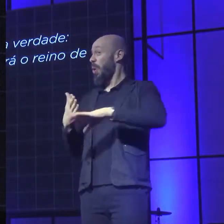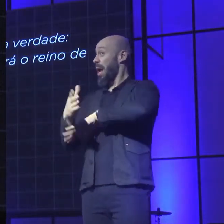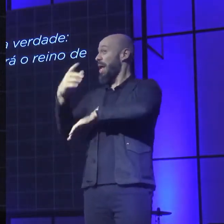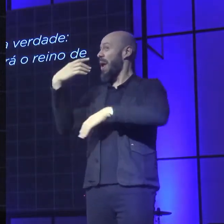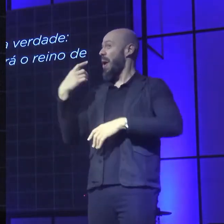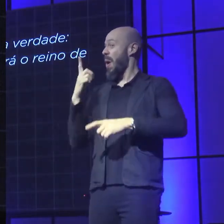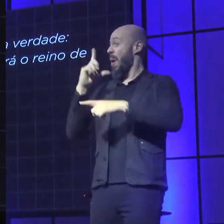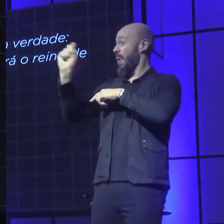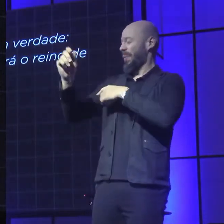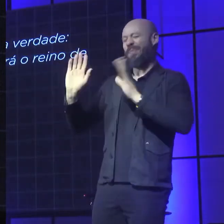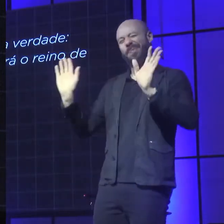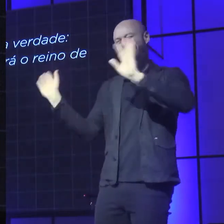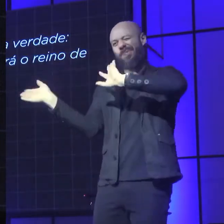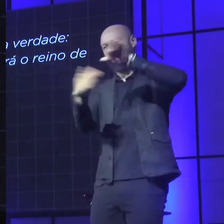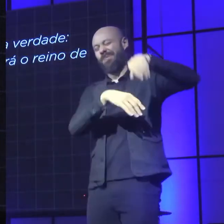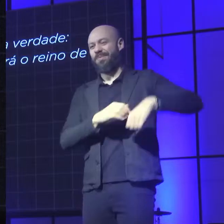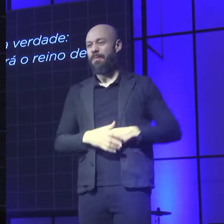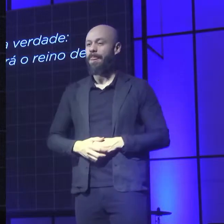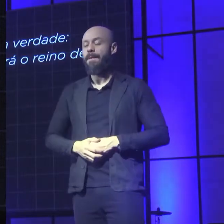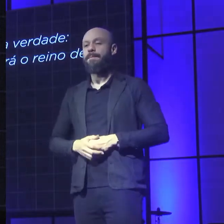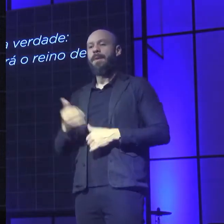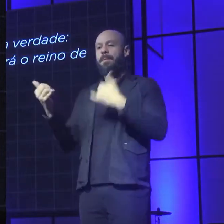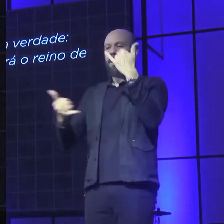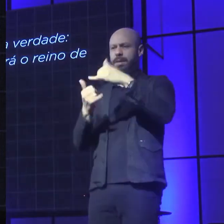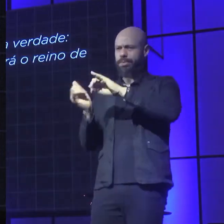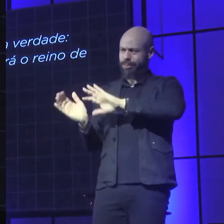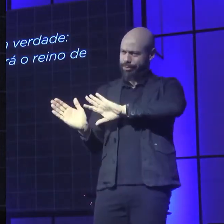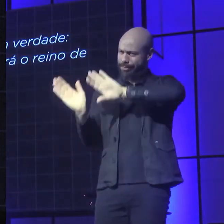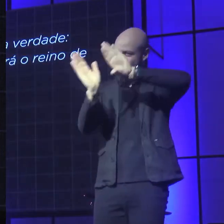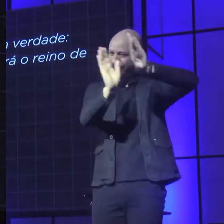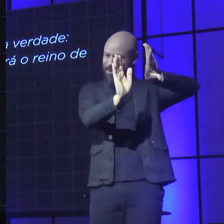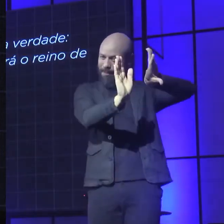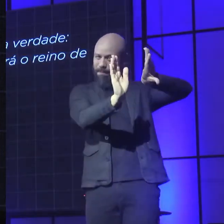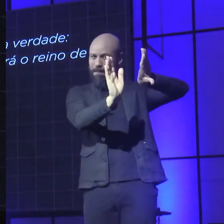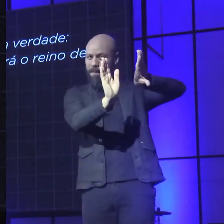Mas agora, brincadeiras à parte.